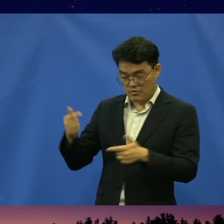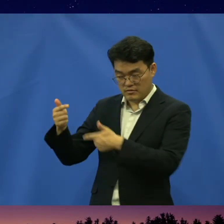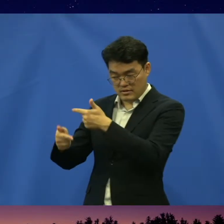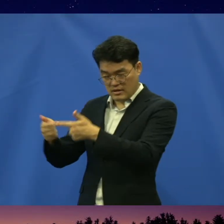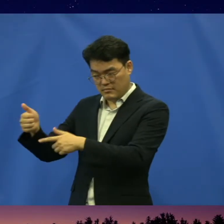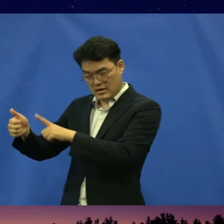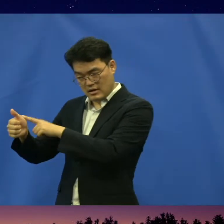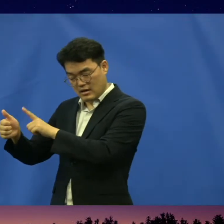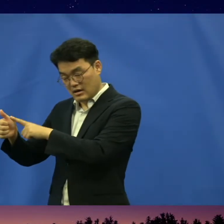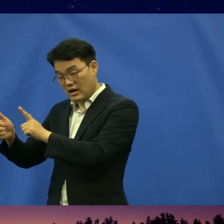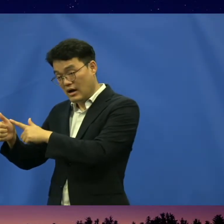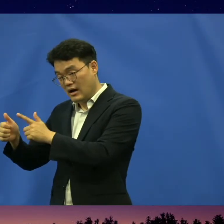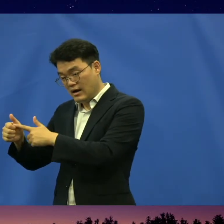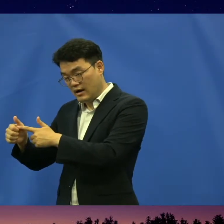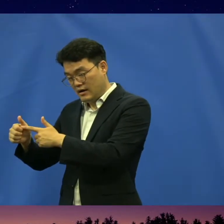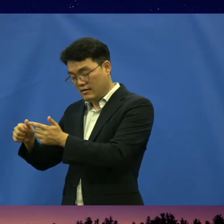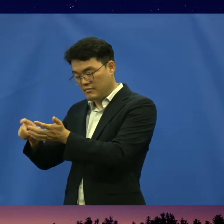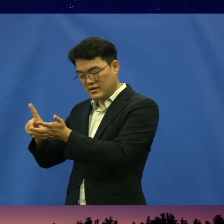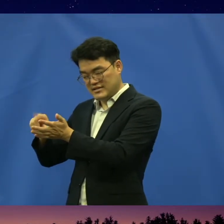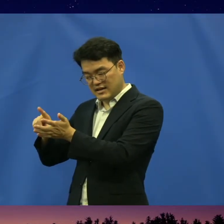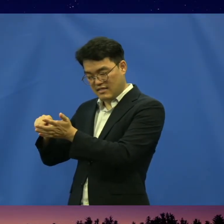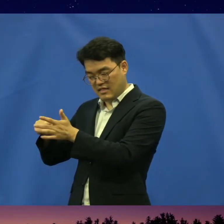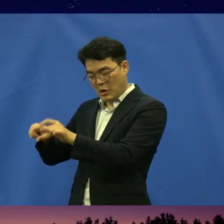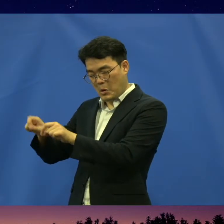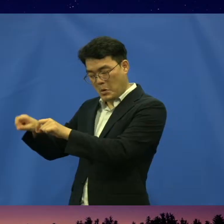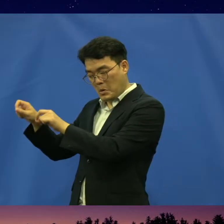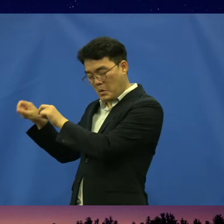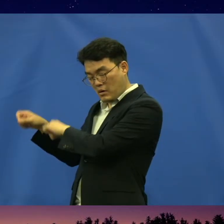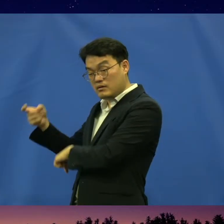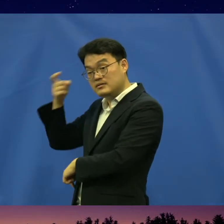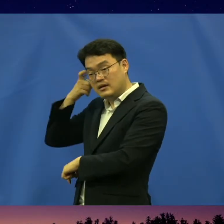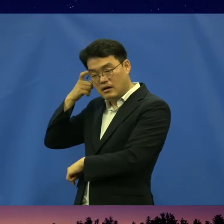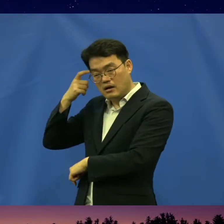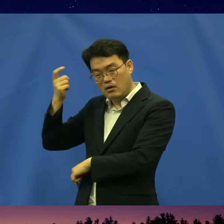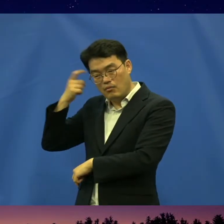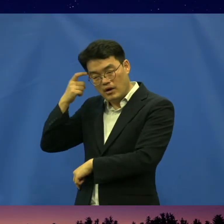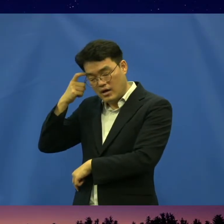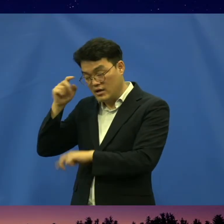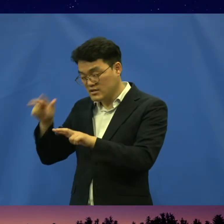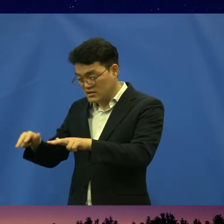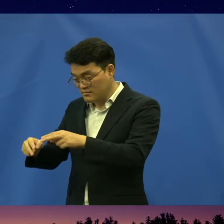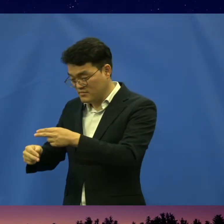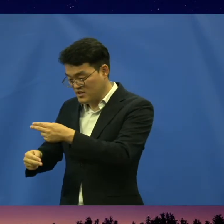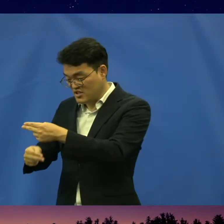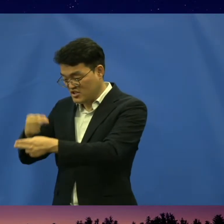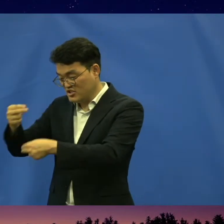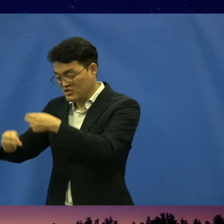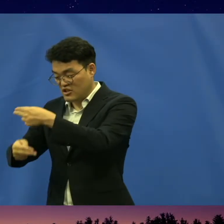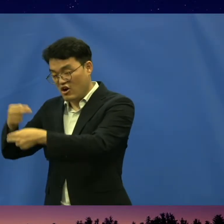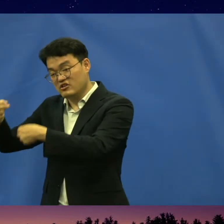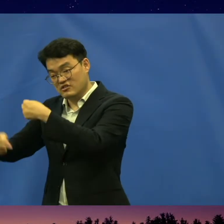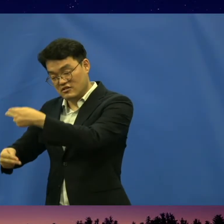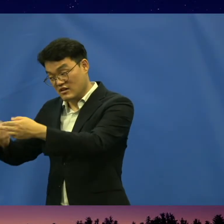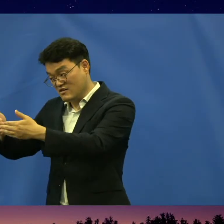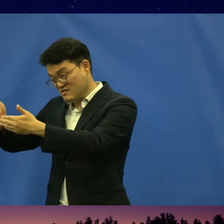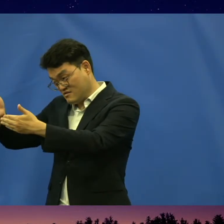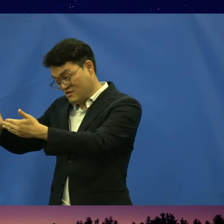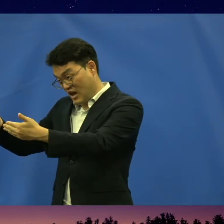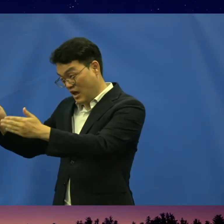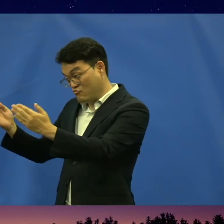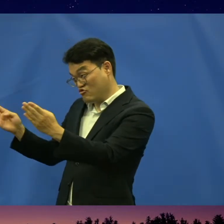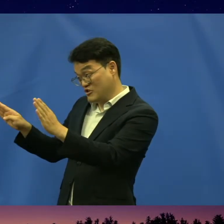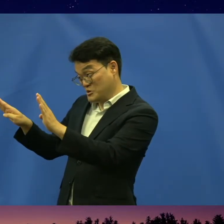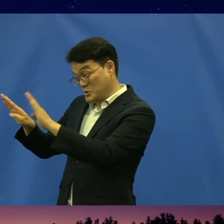시간을 빼앗는다는 말은 느헤미야가 진행하고 있는 성벽 재건 작업을 최대한 지연시키는 겁니다. 자꾸 시비를